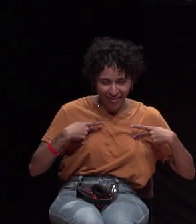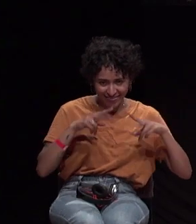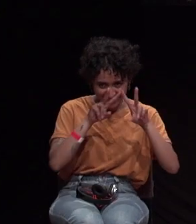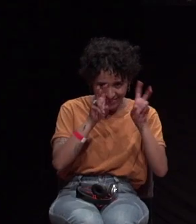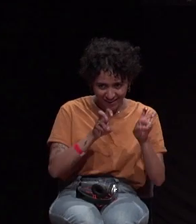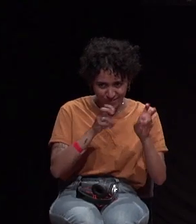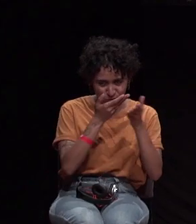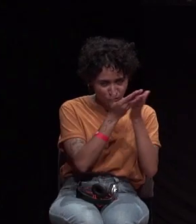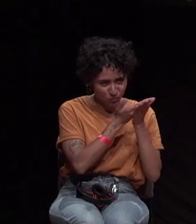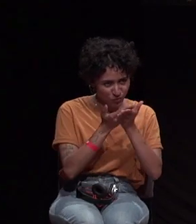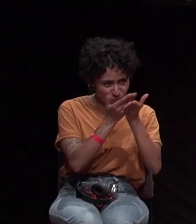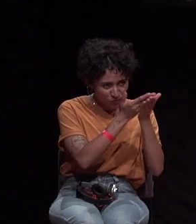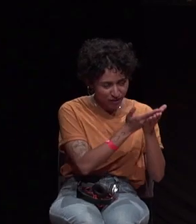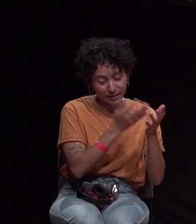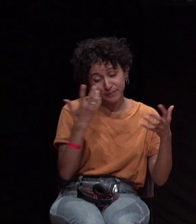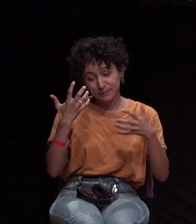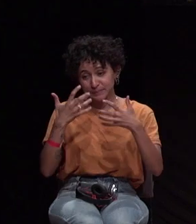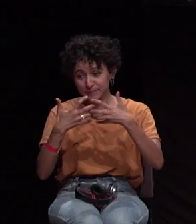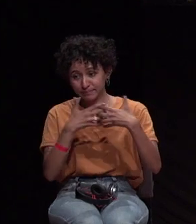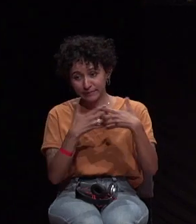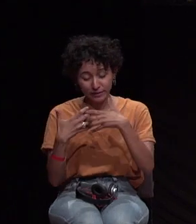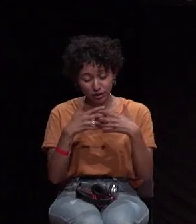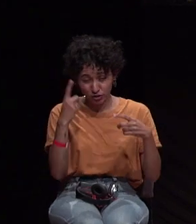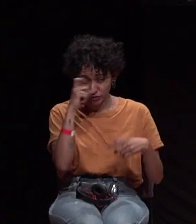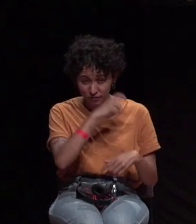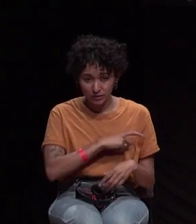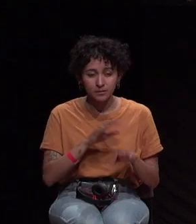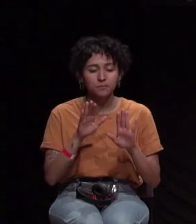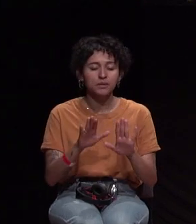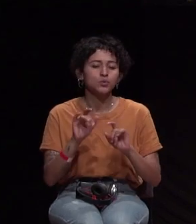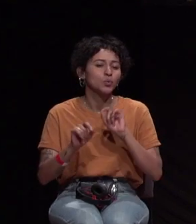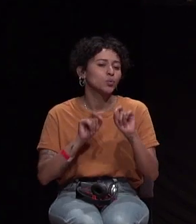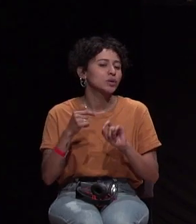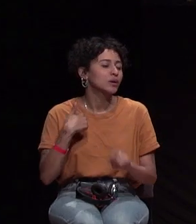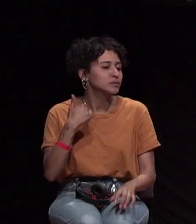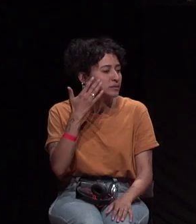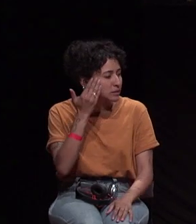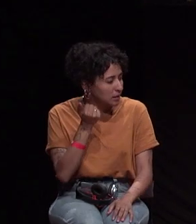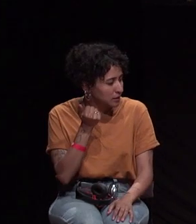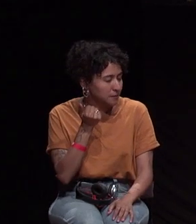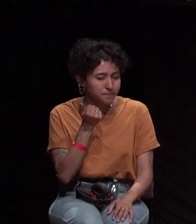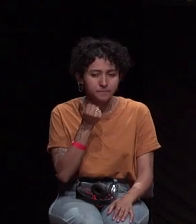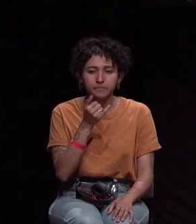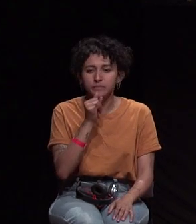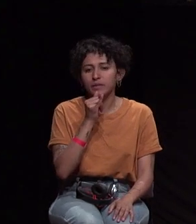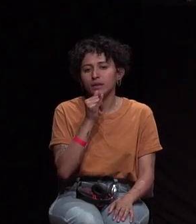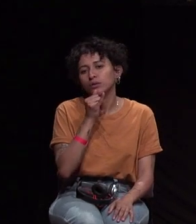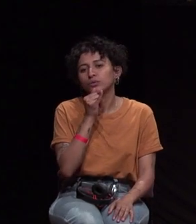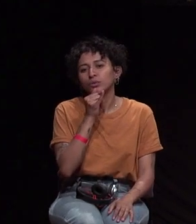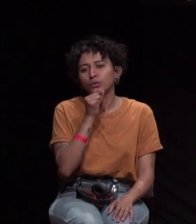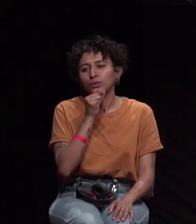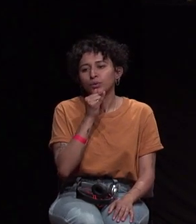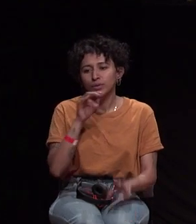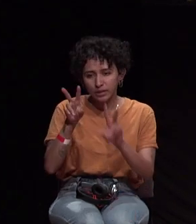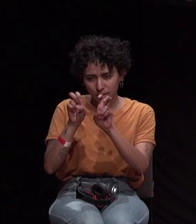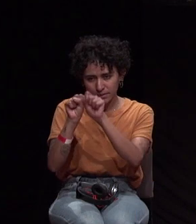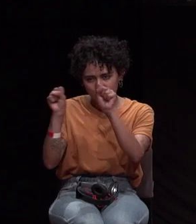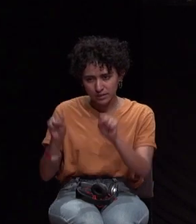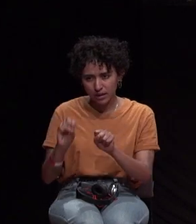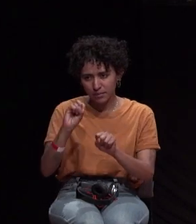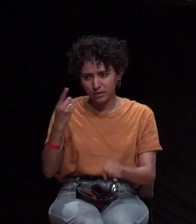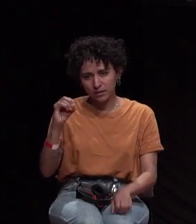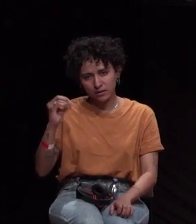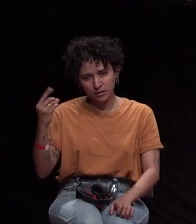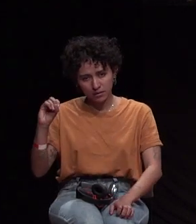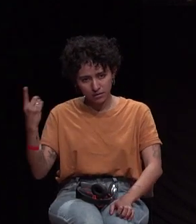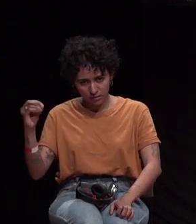complicado, mas de tudo o que me alcança, do que eu sei, do que a gente sabe da perspectiva algorítmica, que o 0 e 1 é